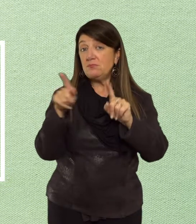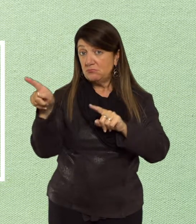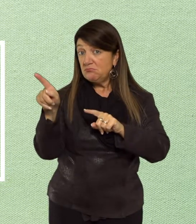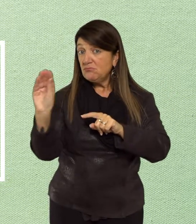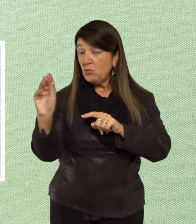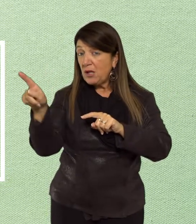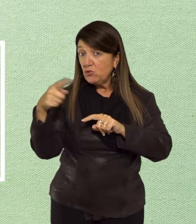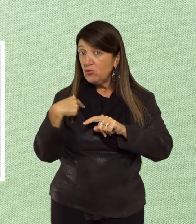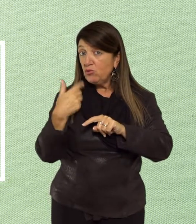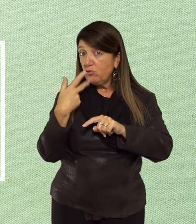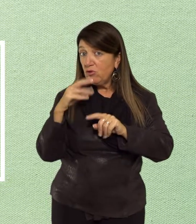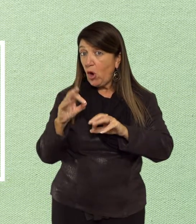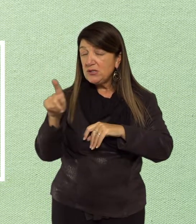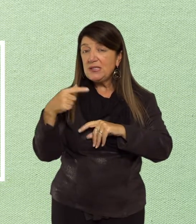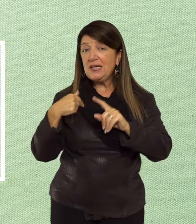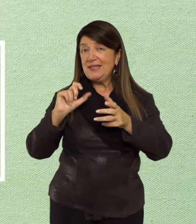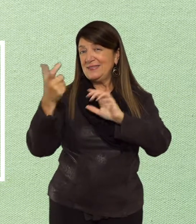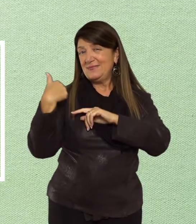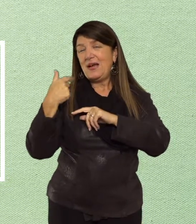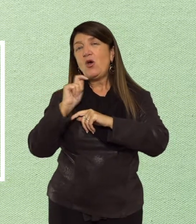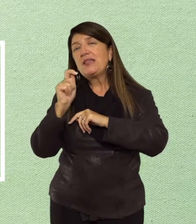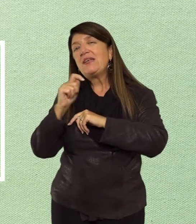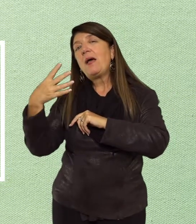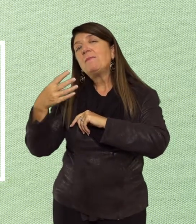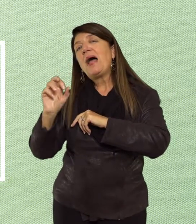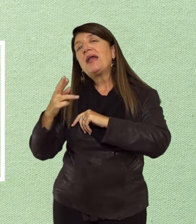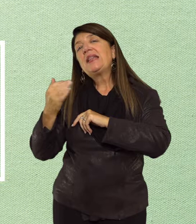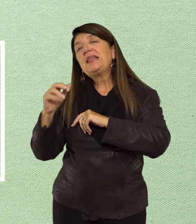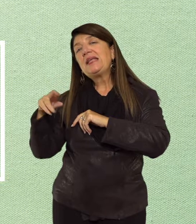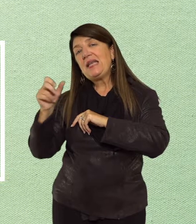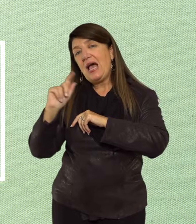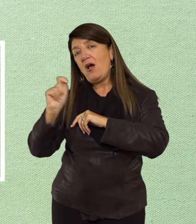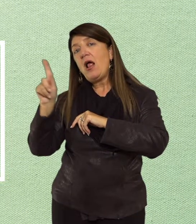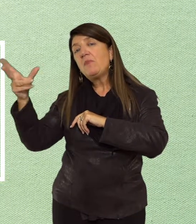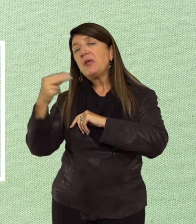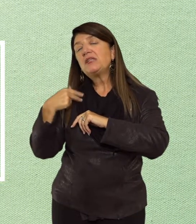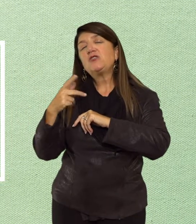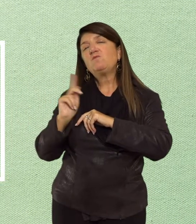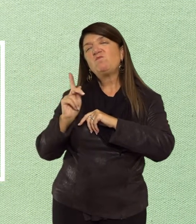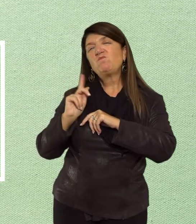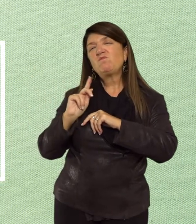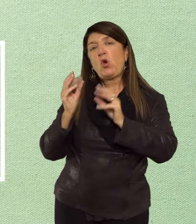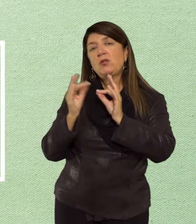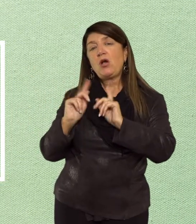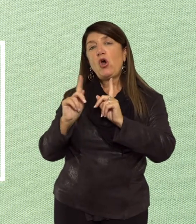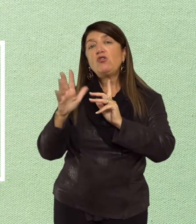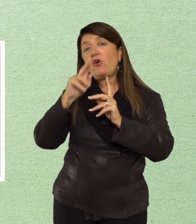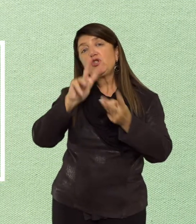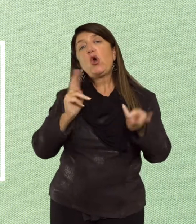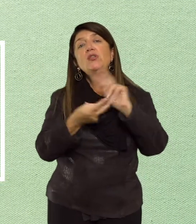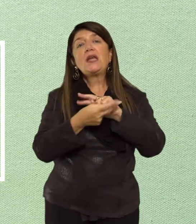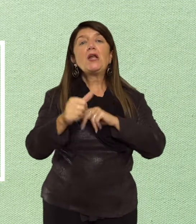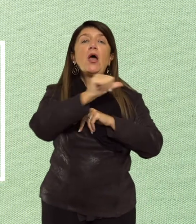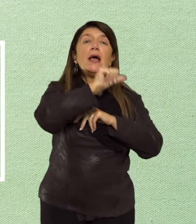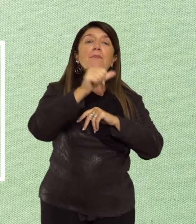scorso a Martina Caironi che ho intervistato e lei mi ha detto che non sarebbe d'accordo, anzi forse sarebbe d'accordo addirittura di fare al contrario, prima